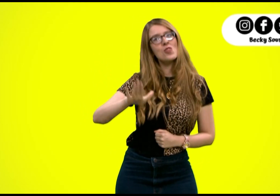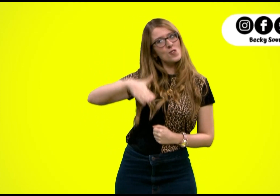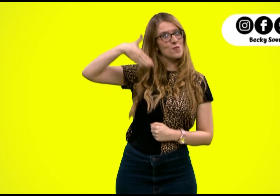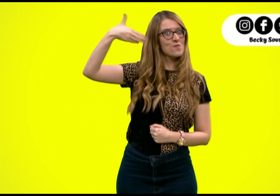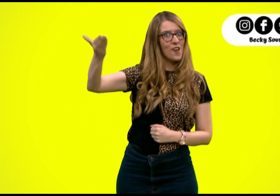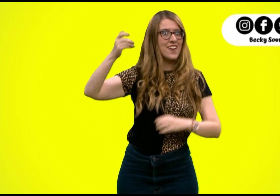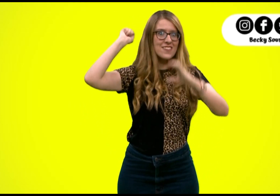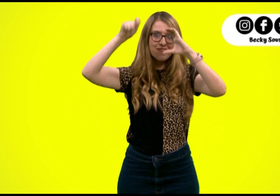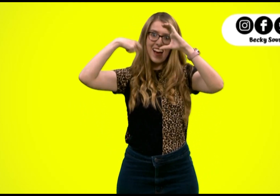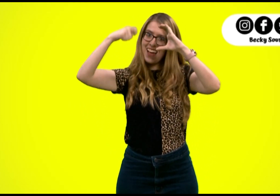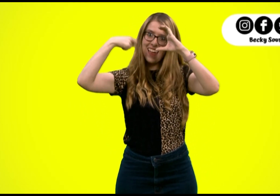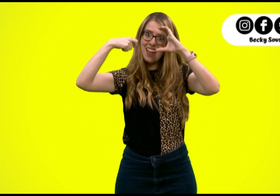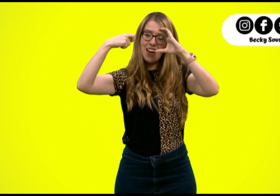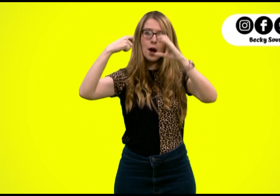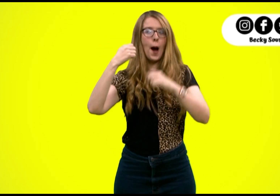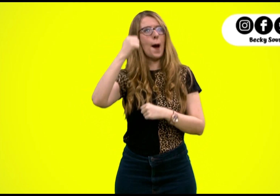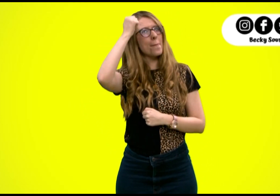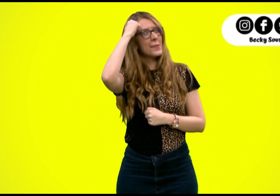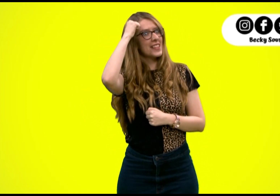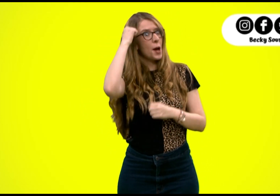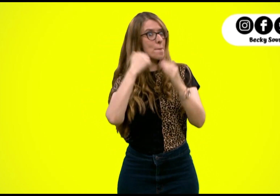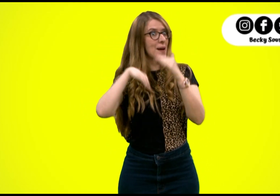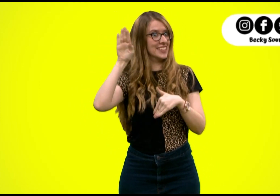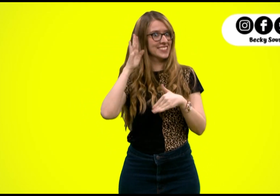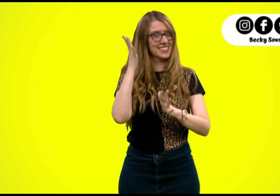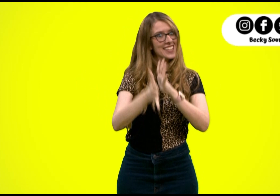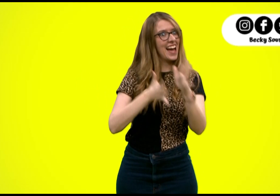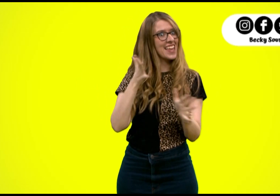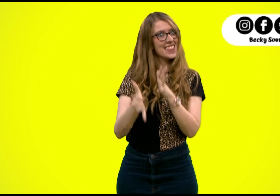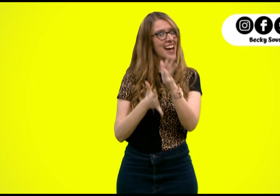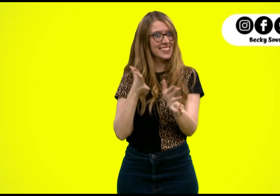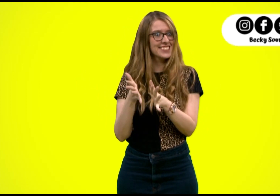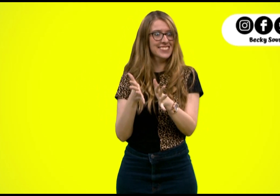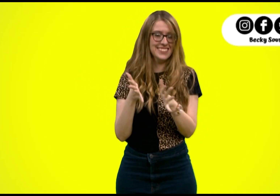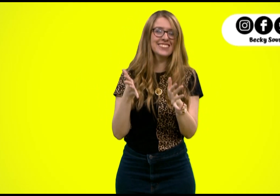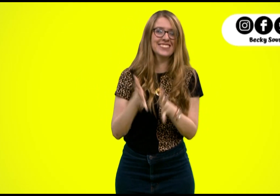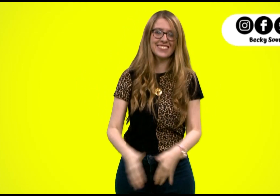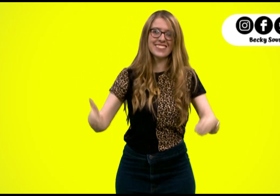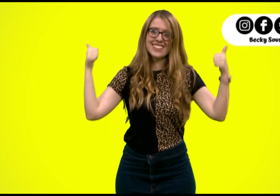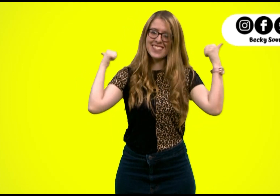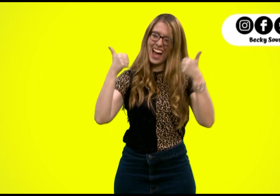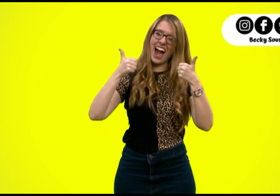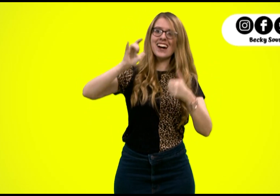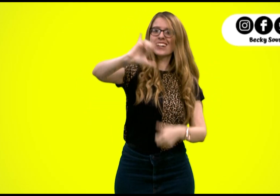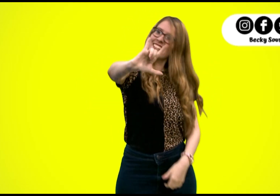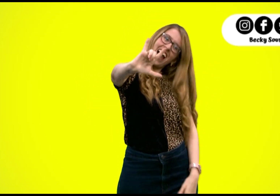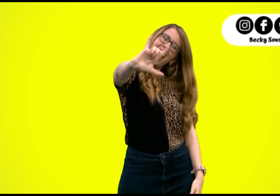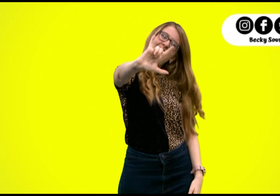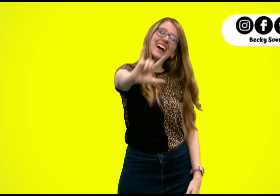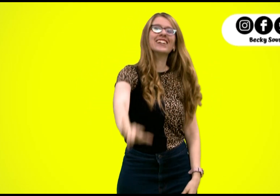próximo programa para que aprendan más de señas adiós los amo